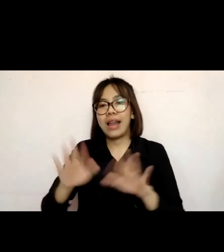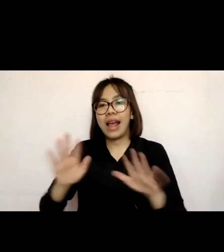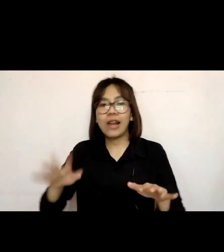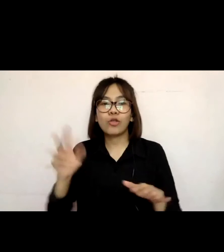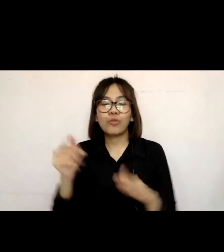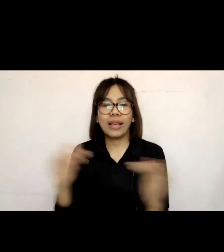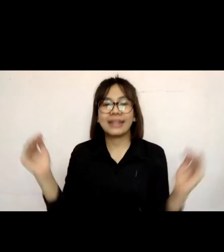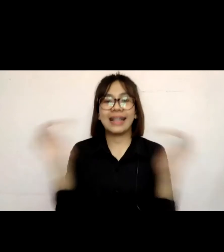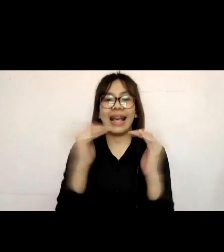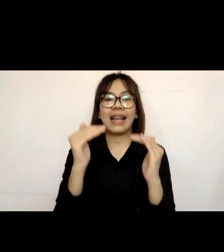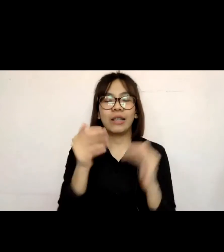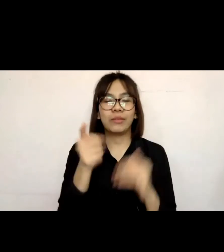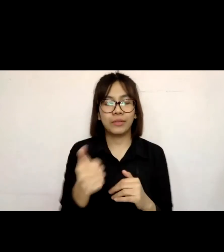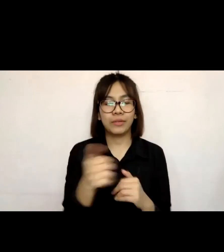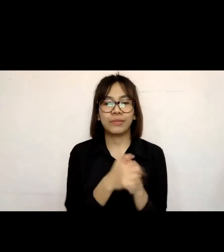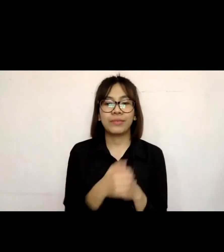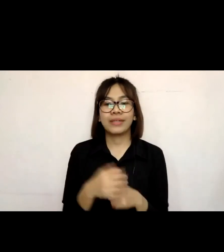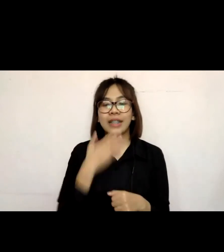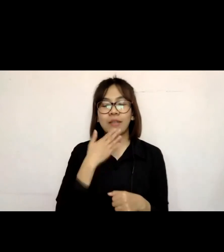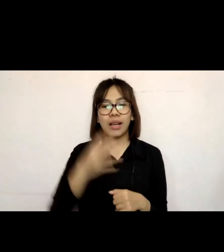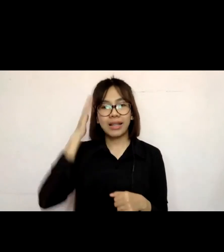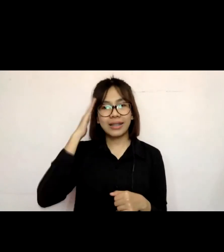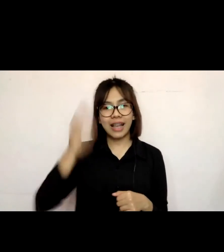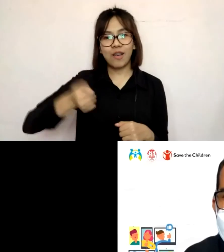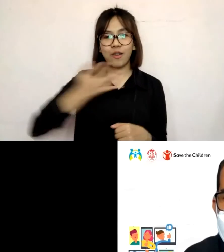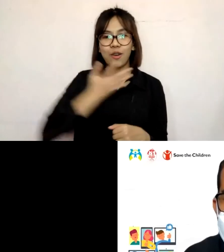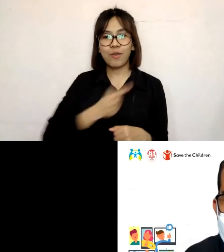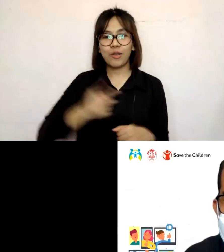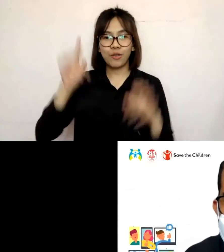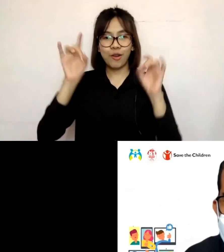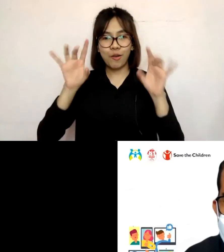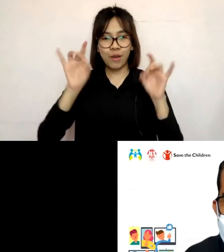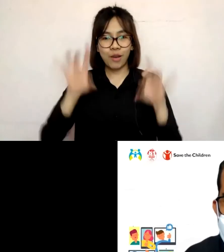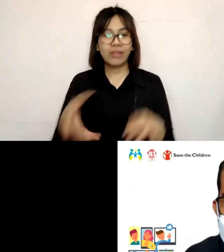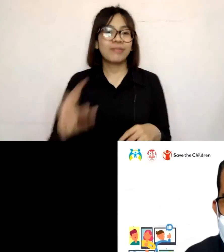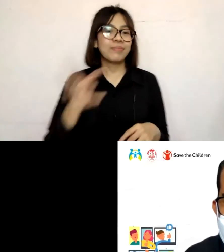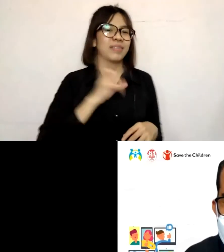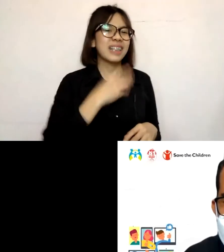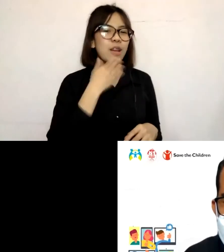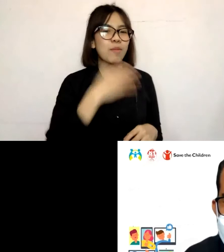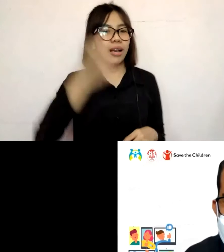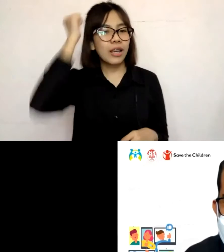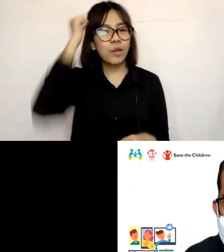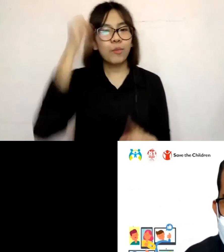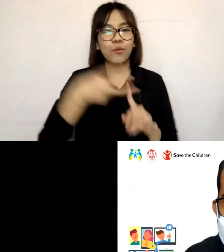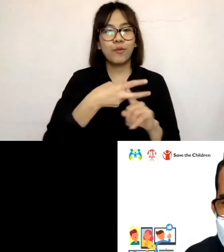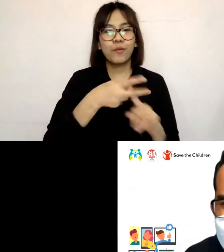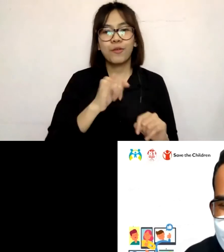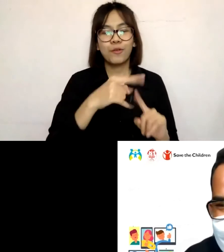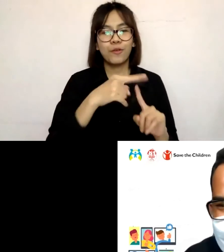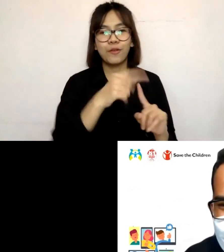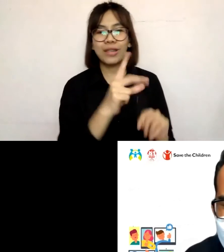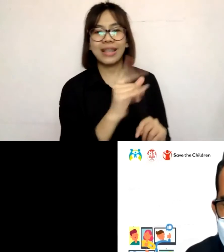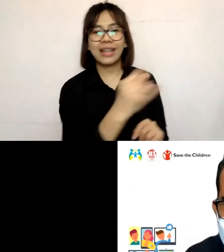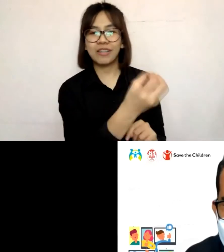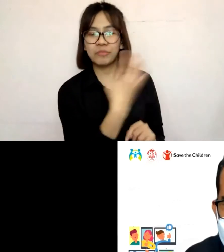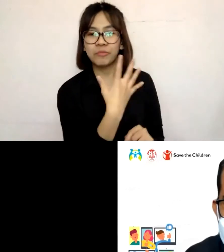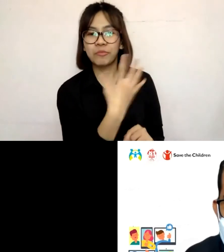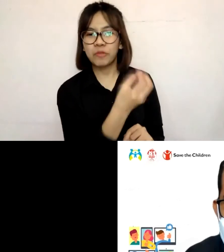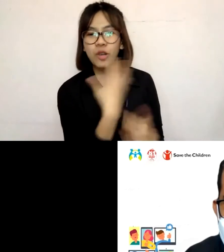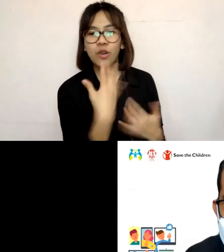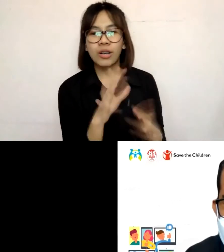dari Jaki, kemudian dari Kabupaten Bandung ya sudah menyampaikan bahwa mereka itu ya